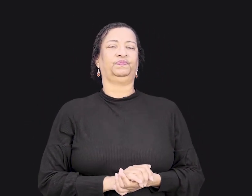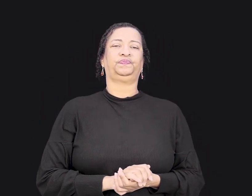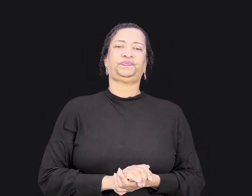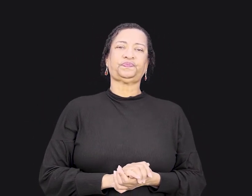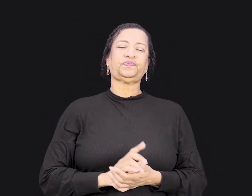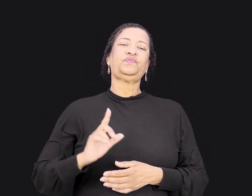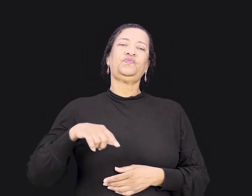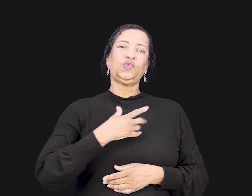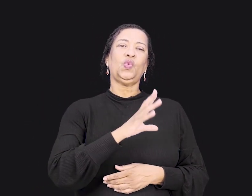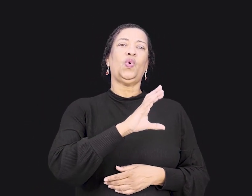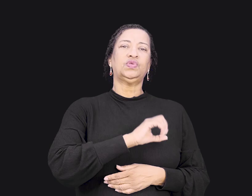irmão são